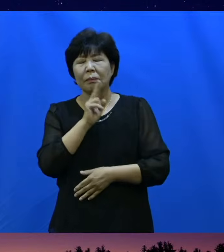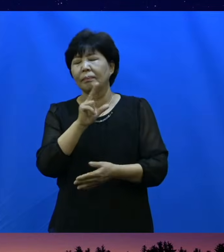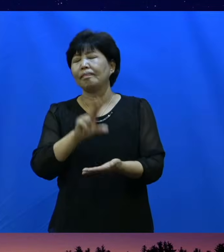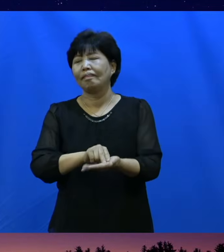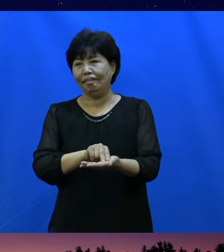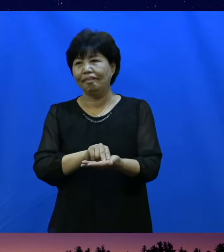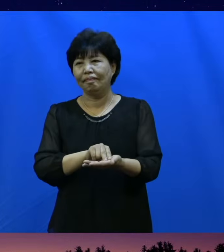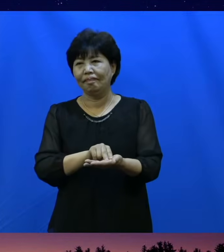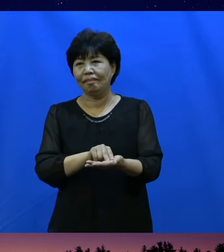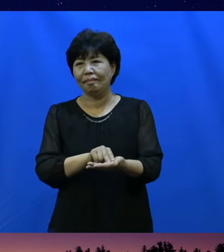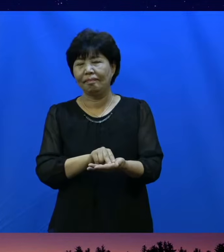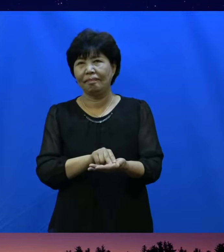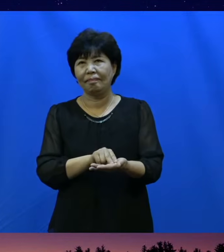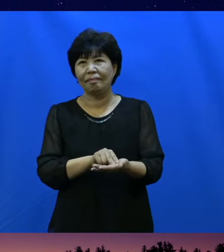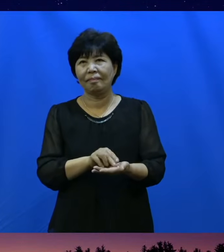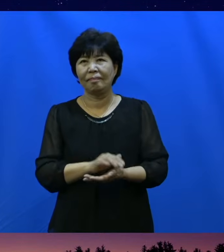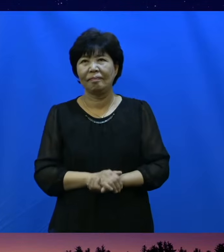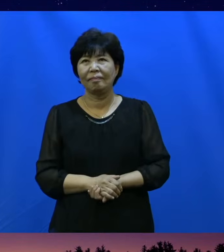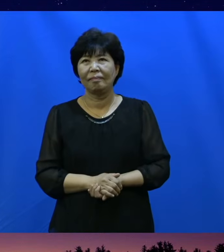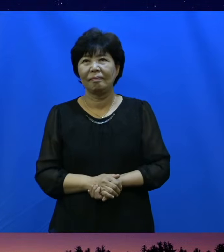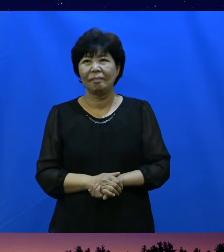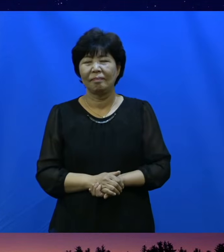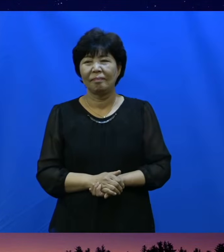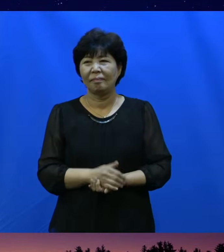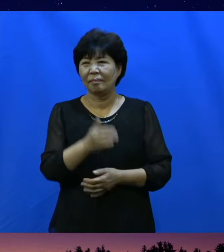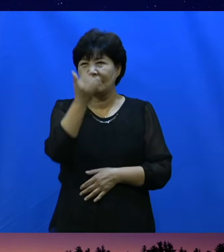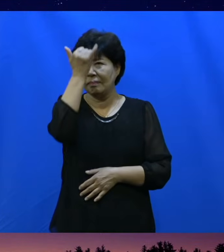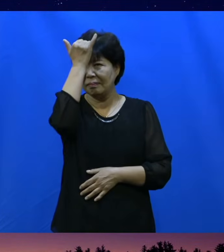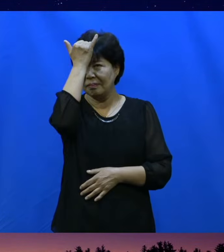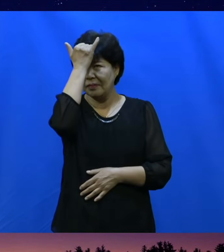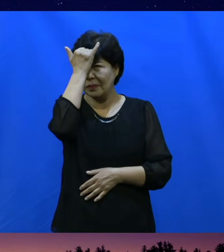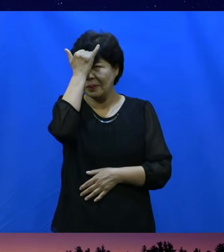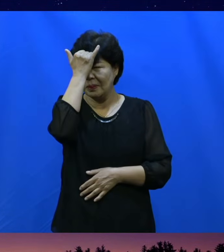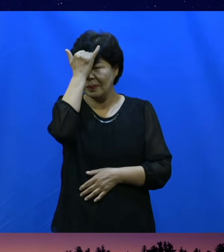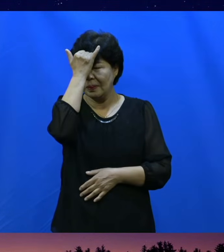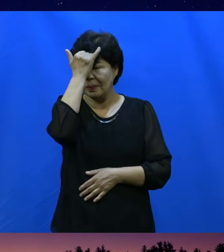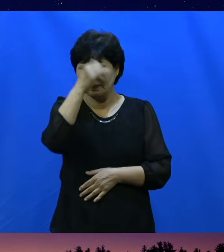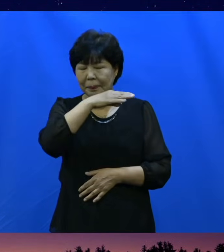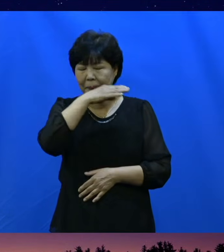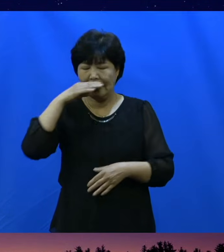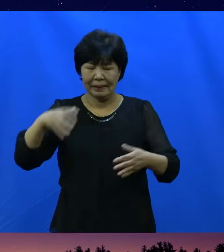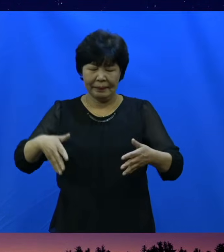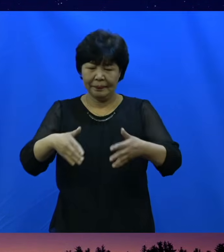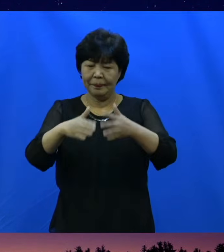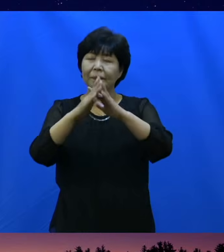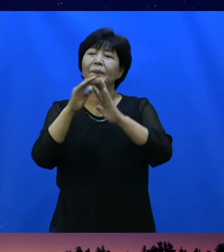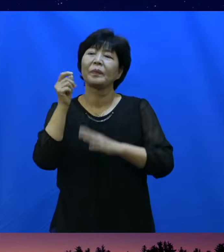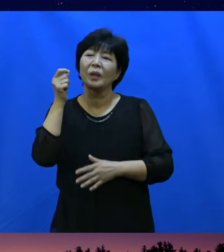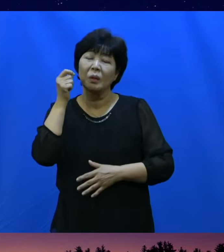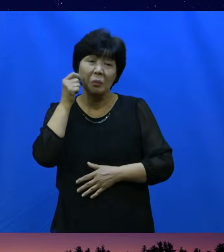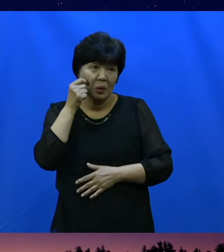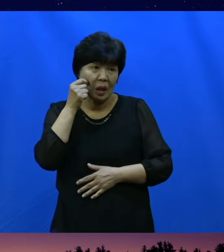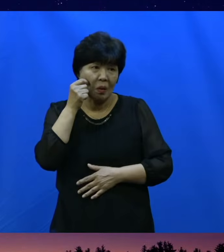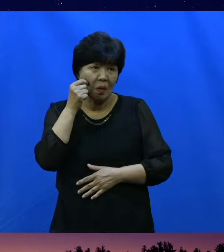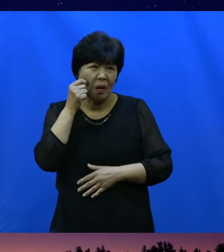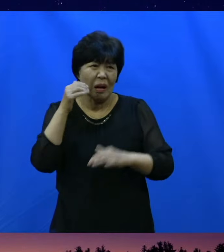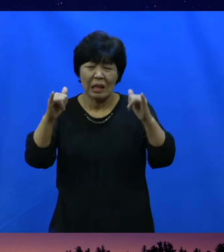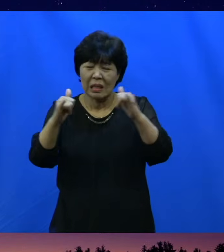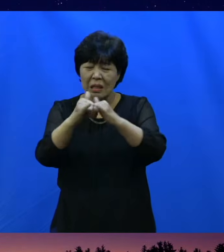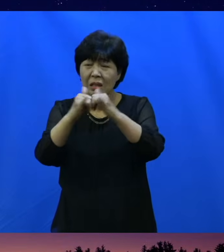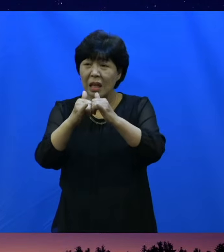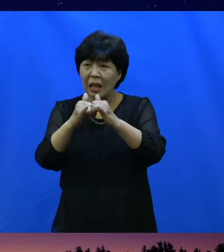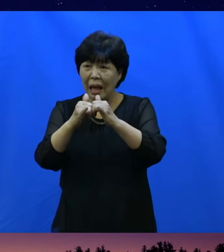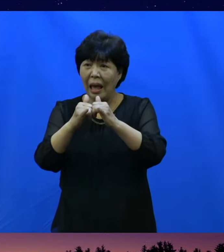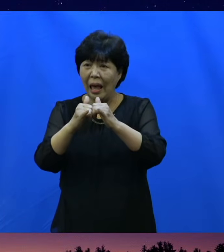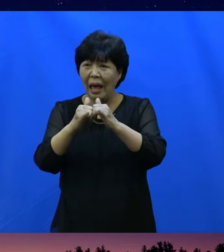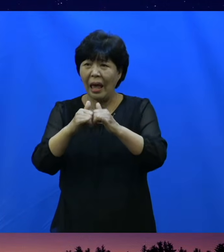윤리의 기준을 바로 나라들마다 세우지 않으면 이게 전쟁에 쓰여지면요, AI가 전쟁의